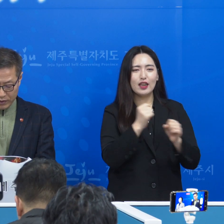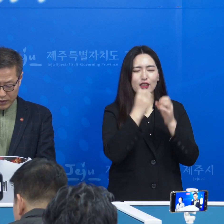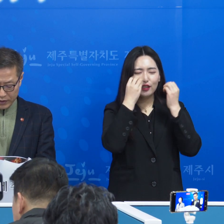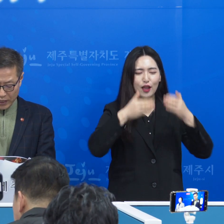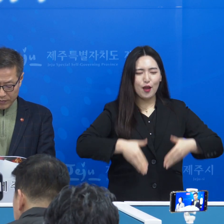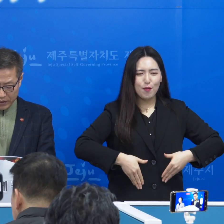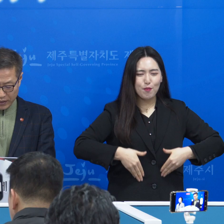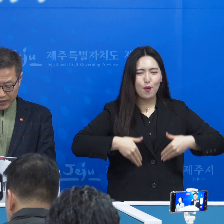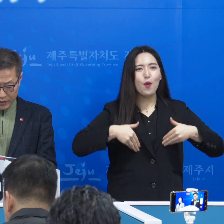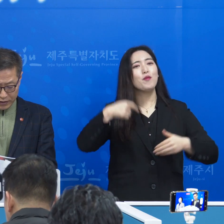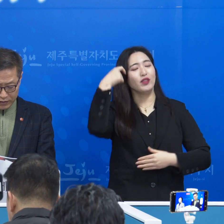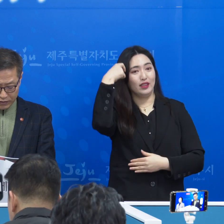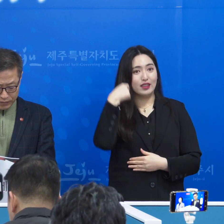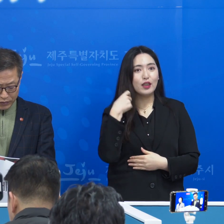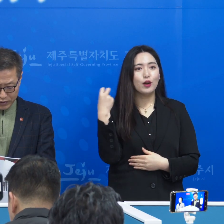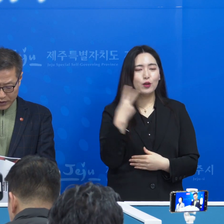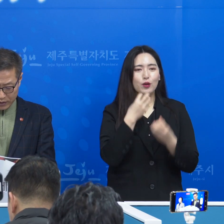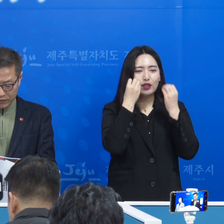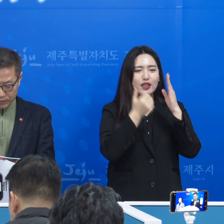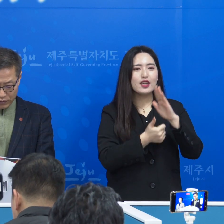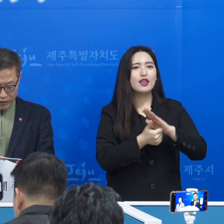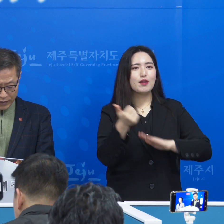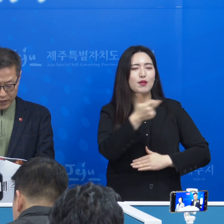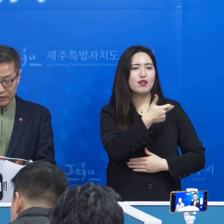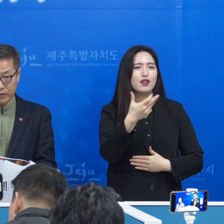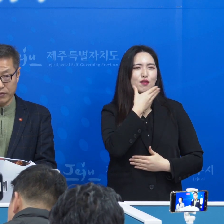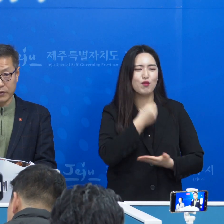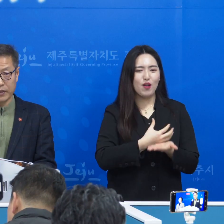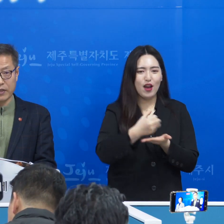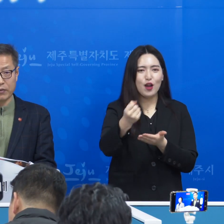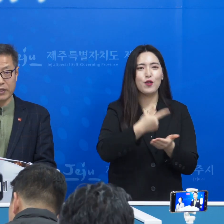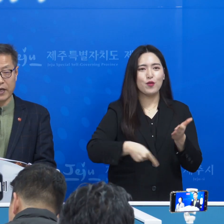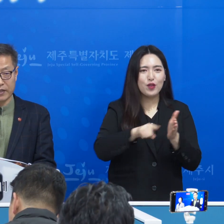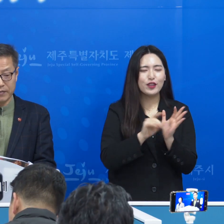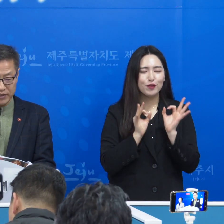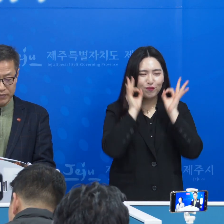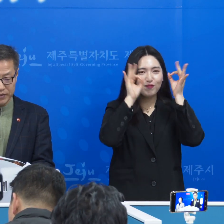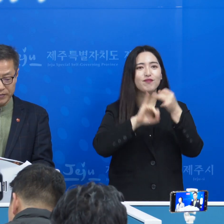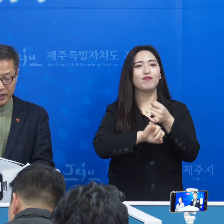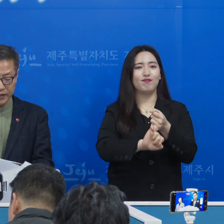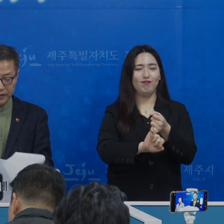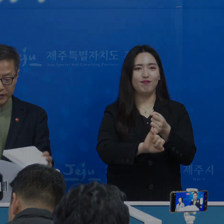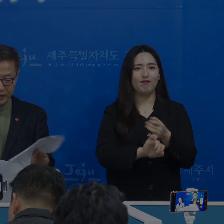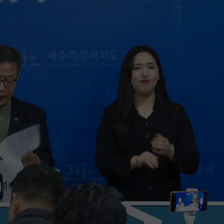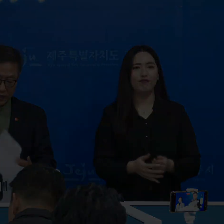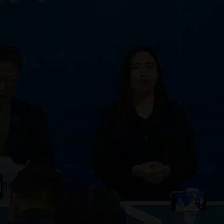만끽하고 새 희망의 큰 복을 받아갈 수 있도록 최선의 노력을 다하겠다는 말씀드립니다.